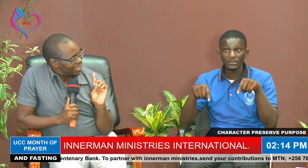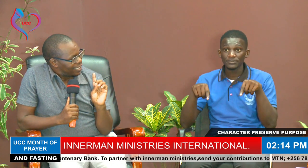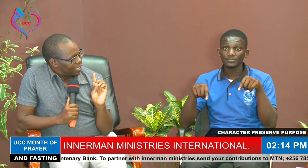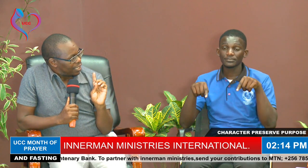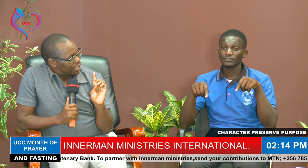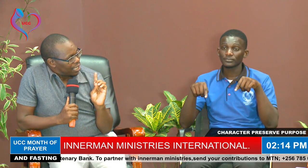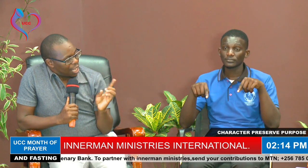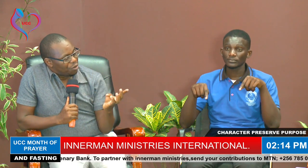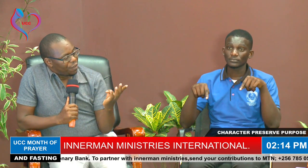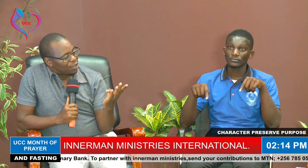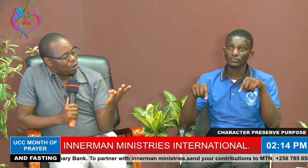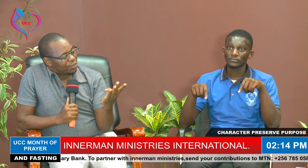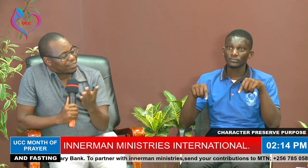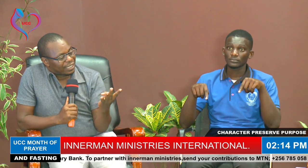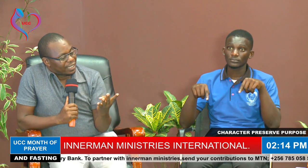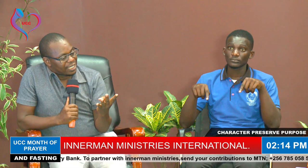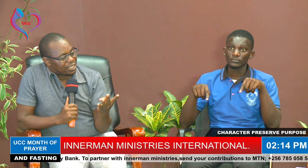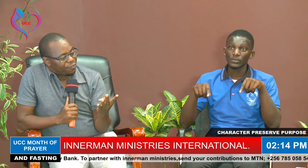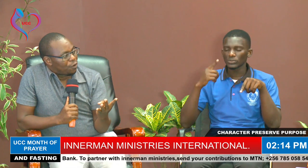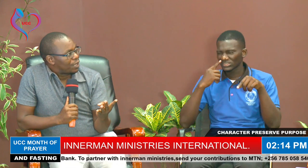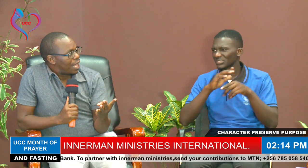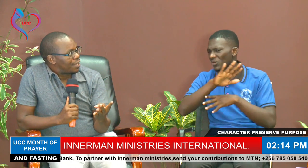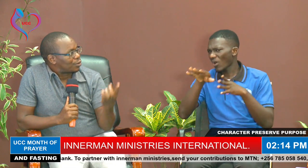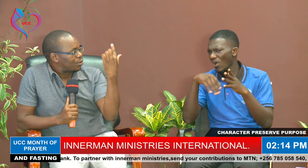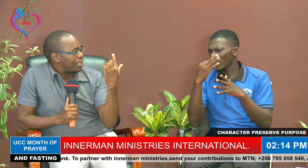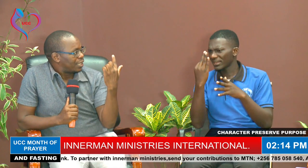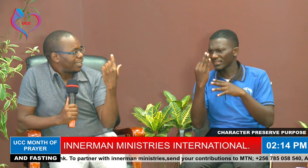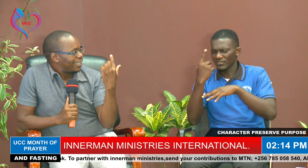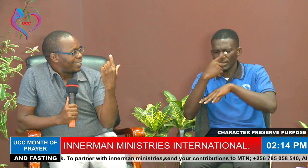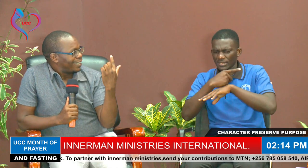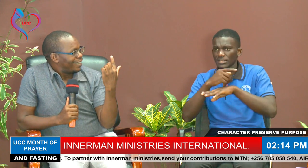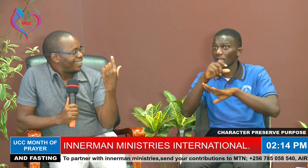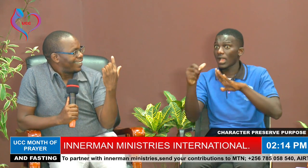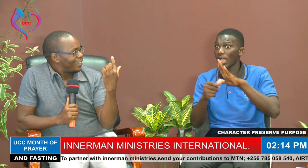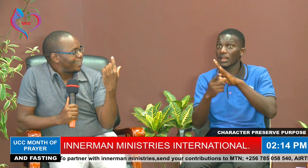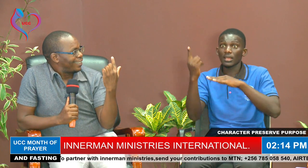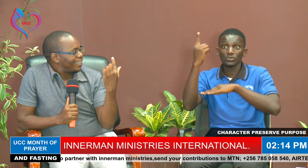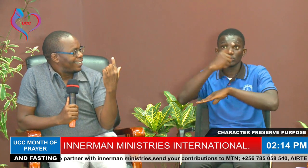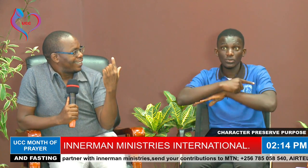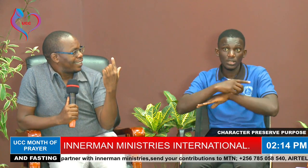today. And you'll find all the 3 days fall under today. You die